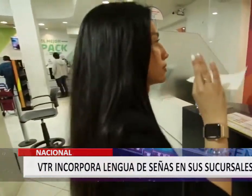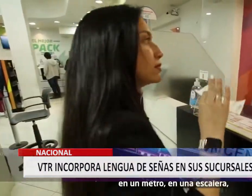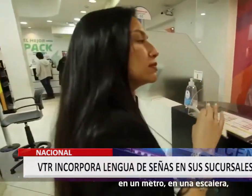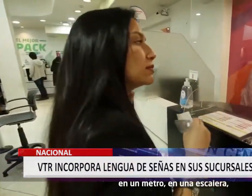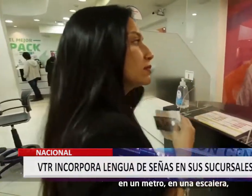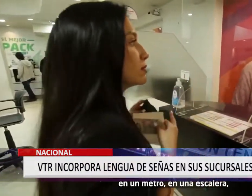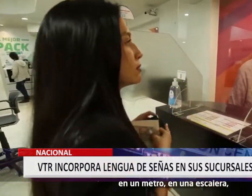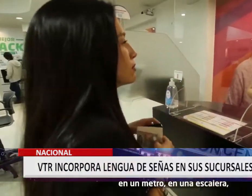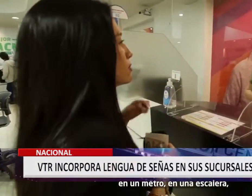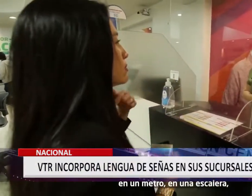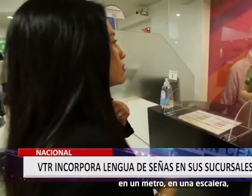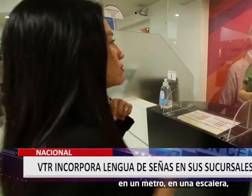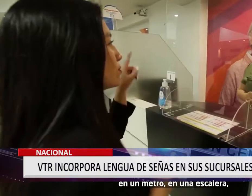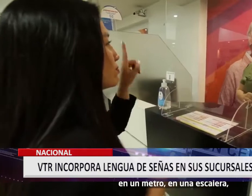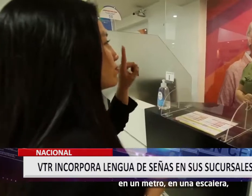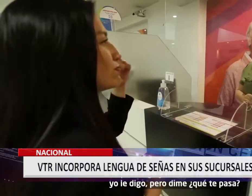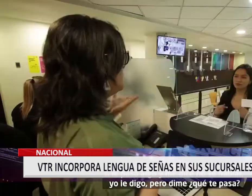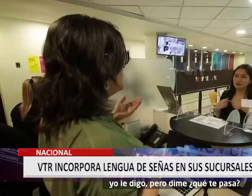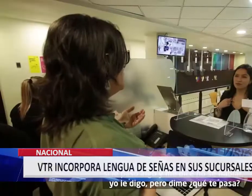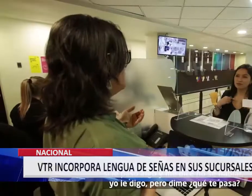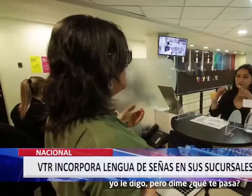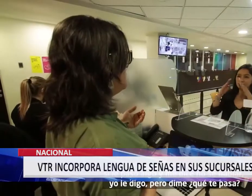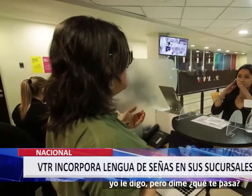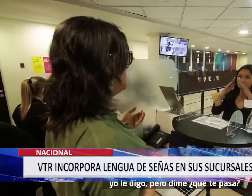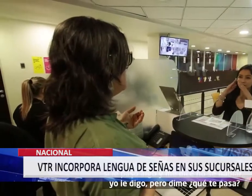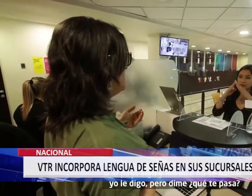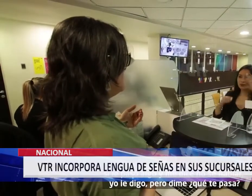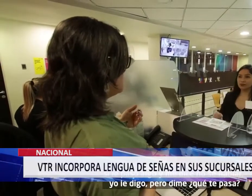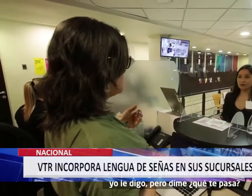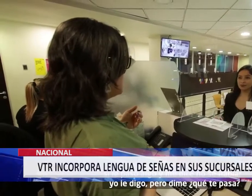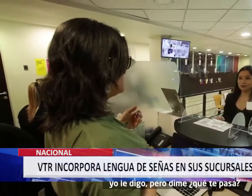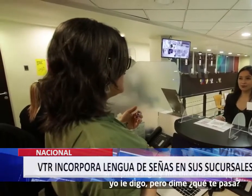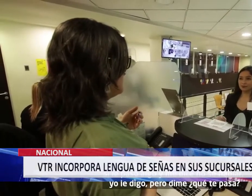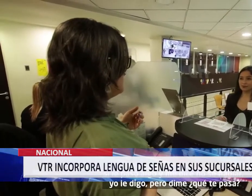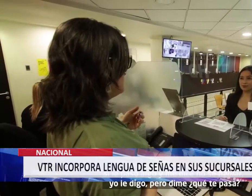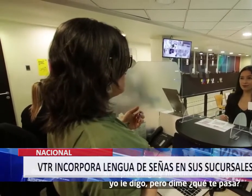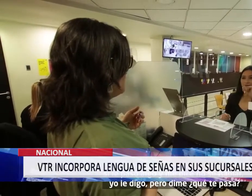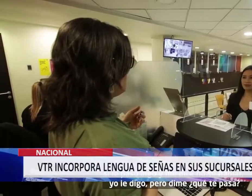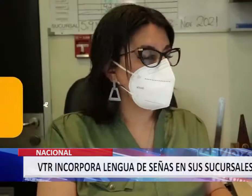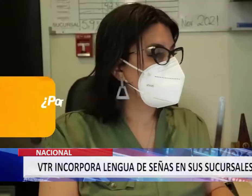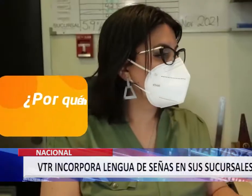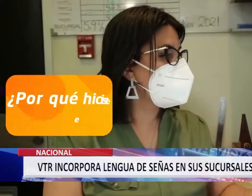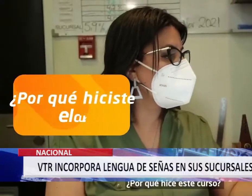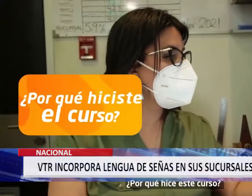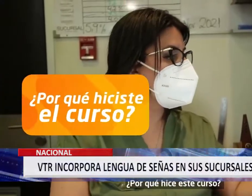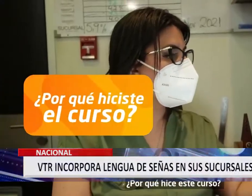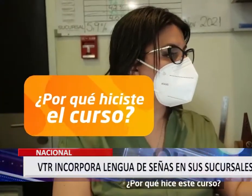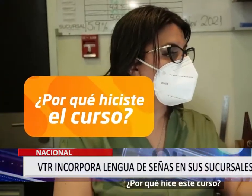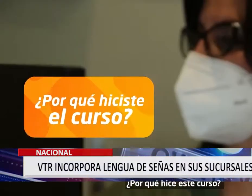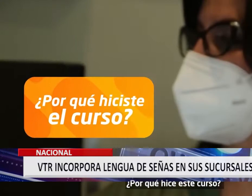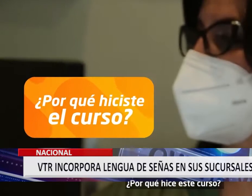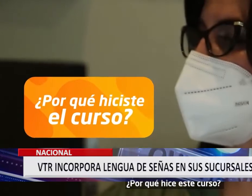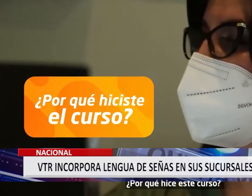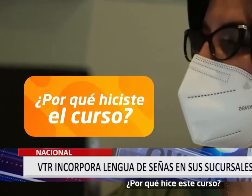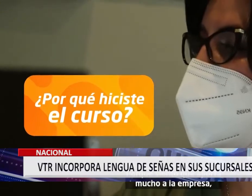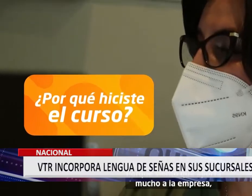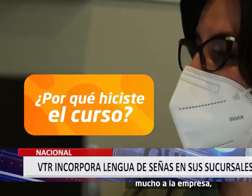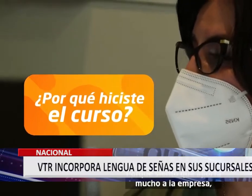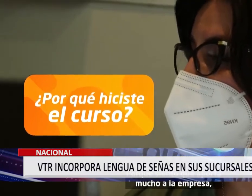parte de su rol social y de inclusión implementado por la empresa hacia todos sus clientes. Por lo anterior, las jefas y jefes de sucursales